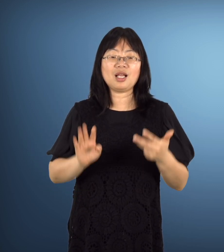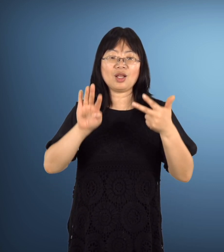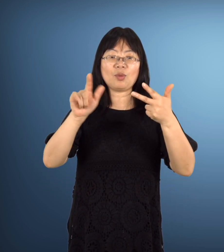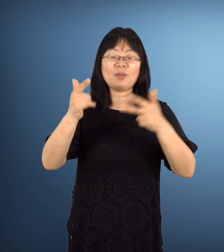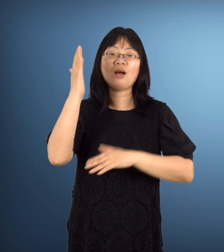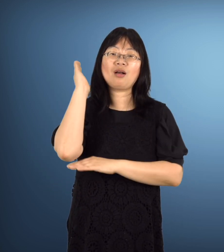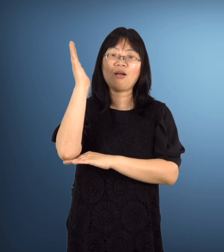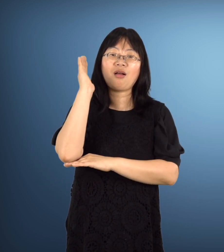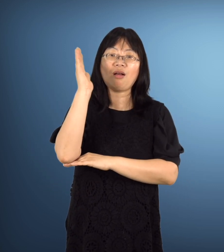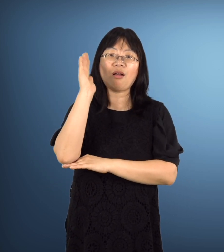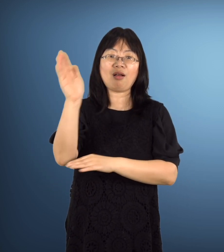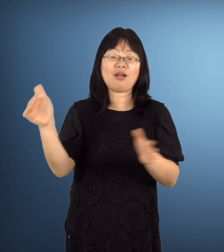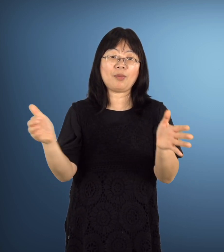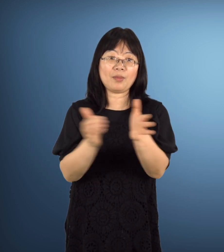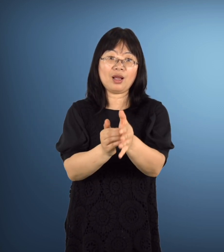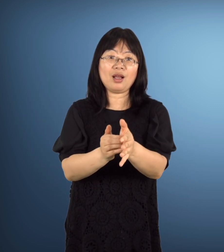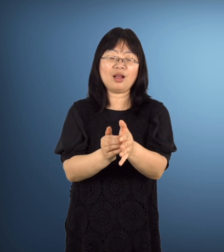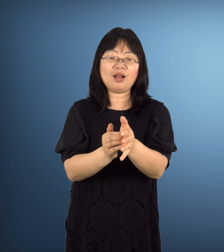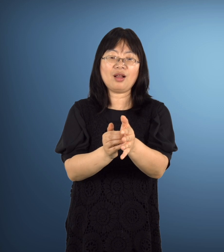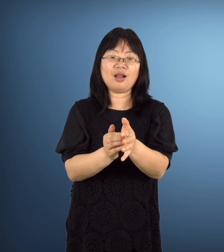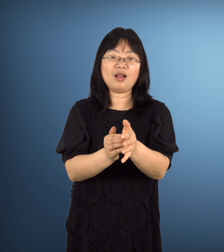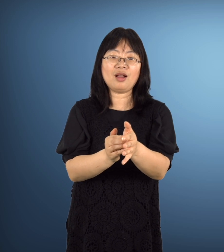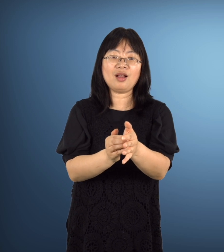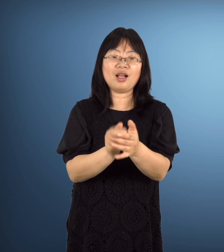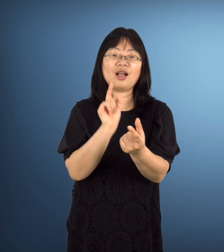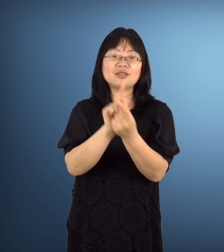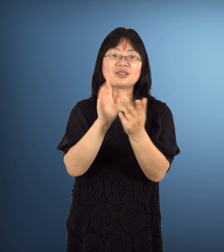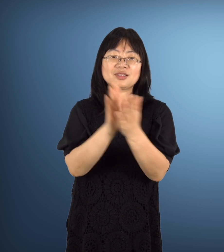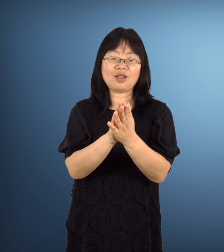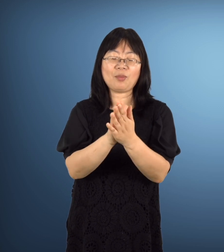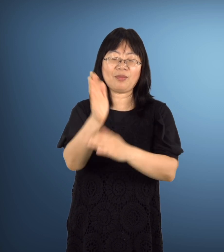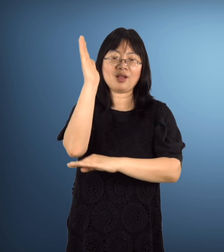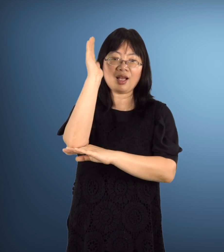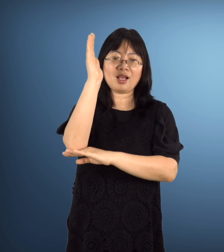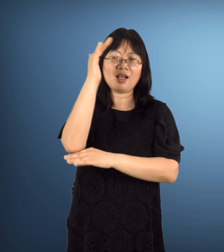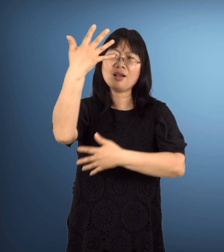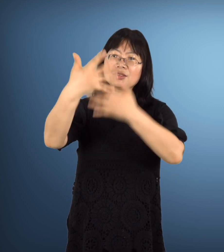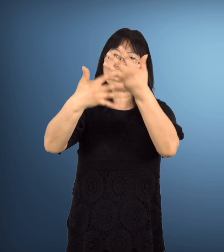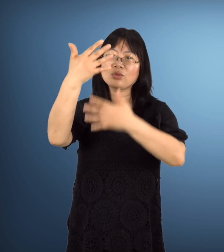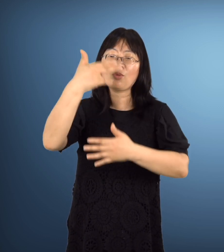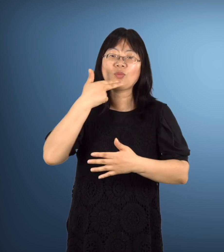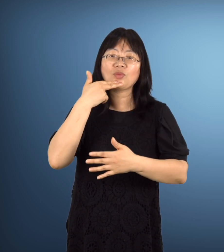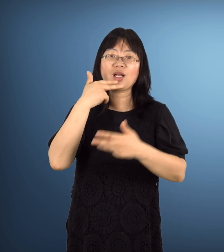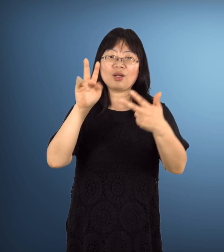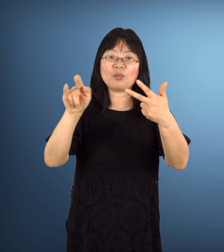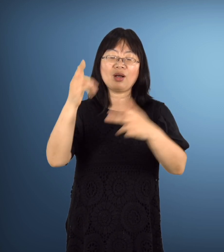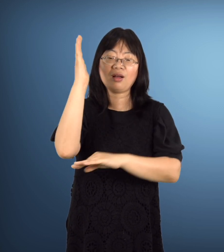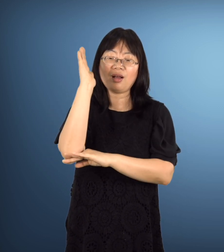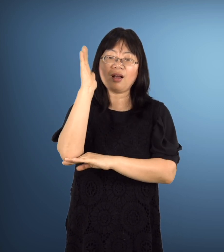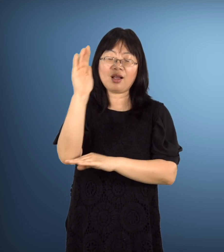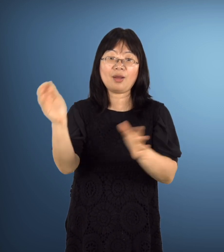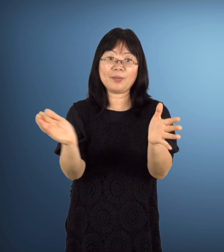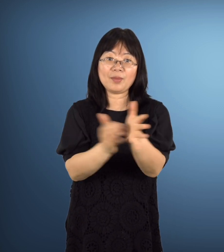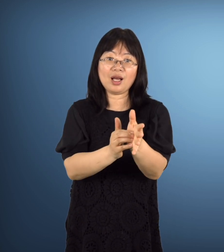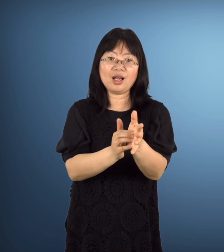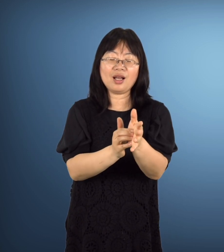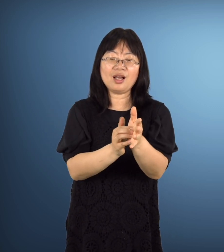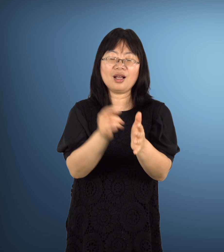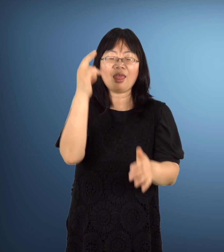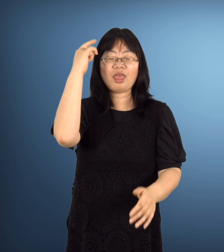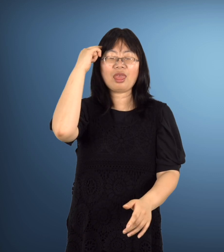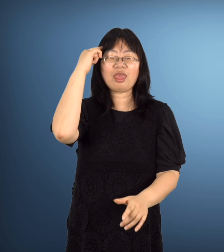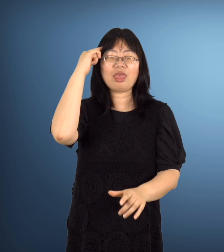7번 설교를 하고 라이브로 영상 안 띄고 7번 설교를 하고